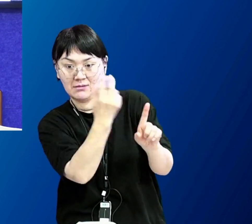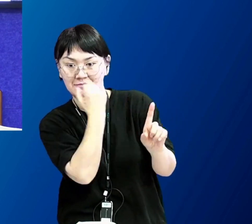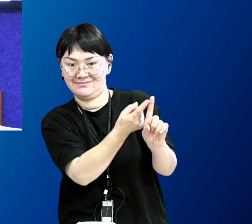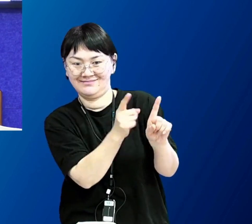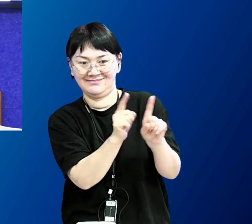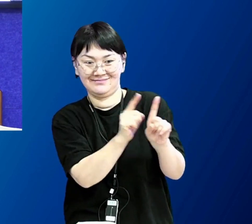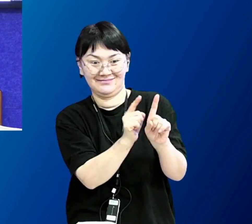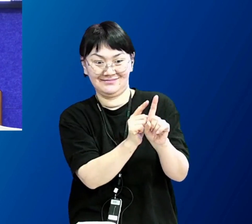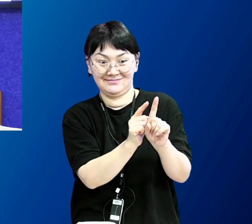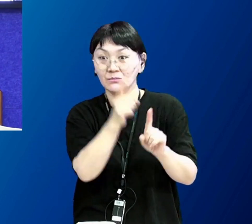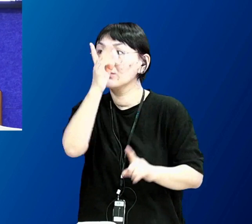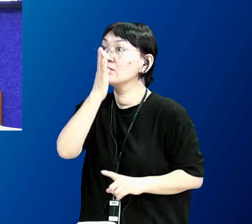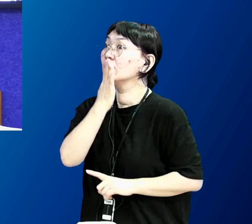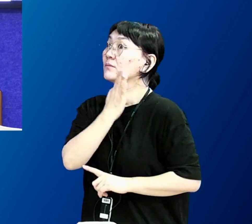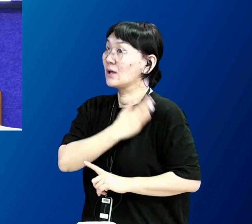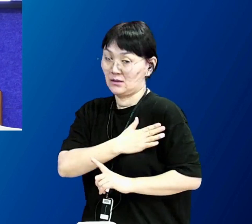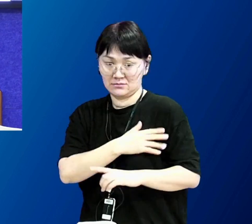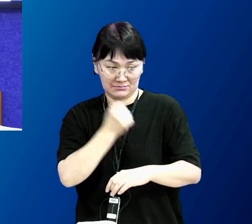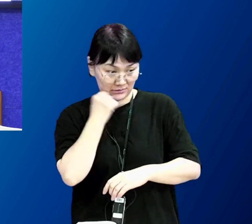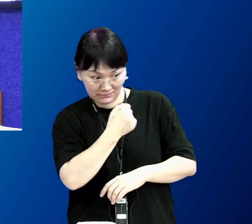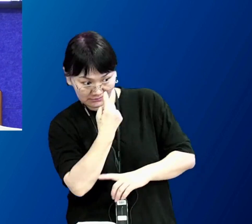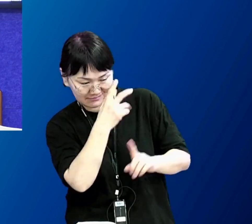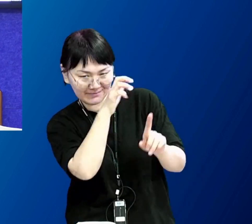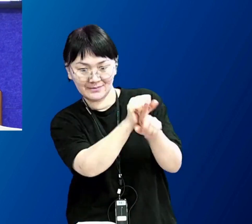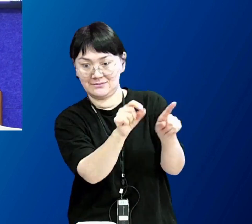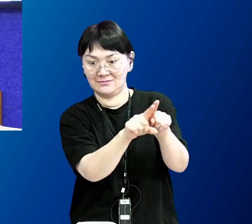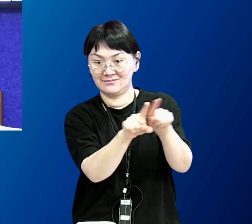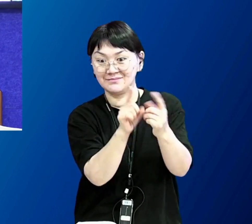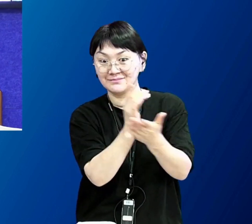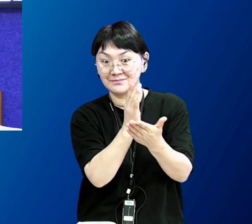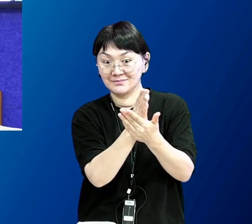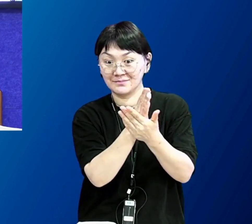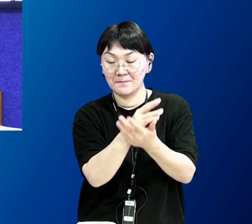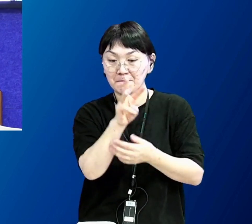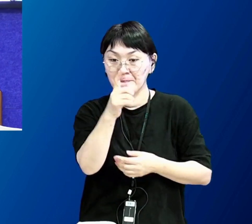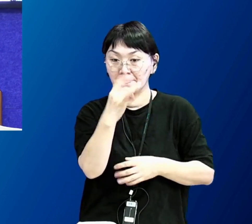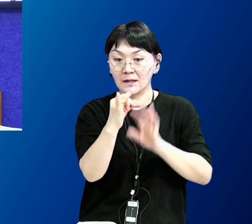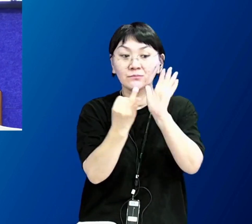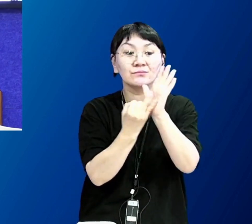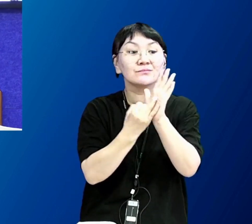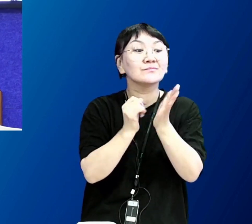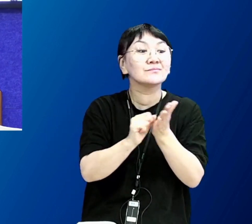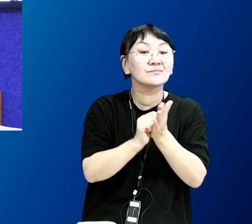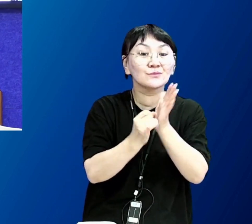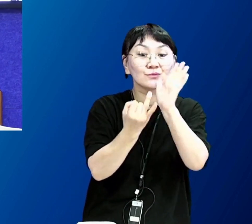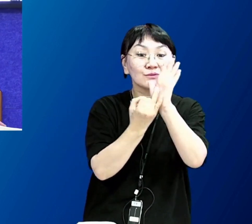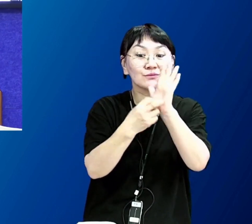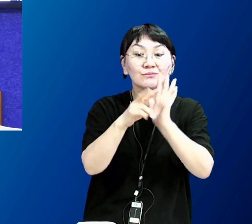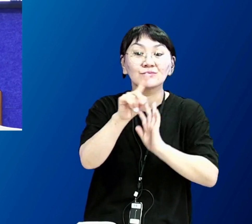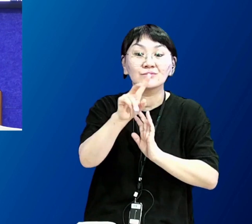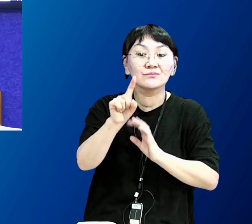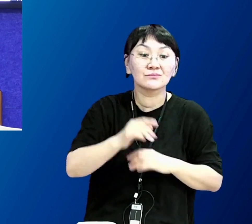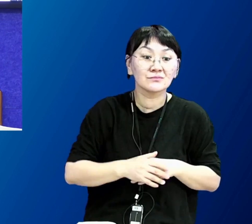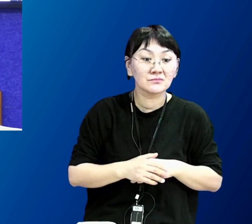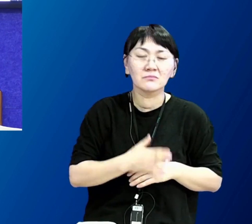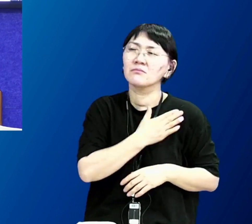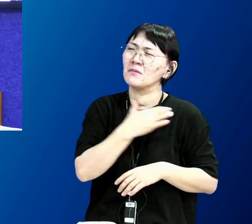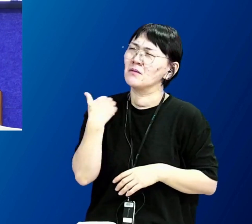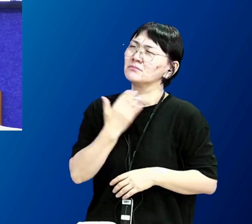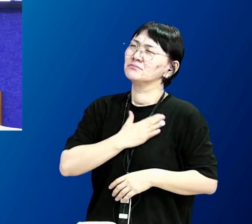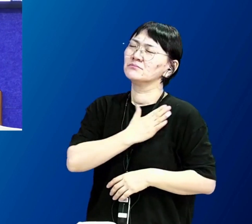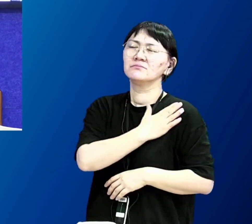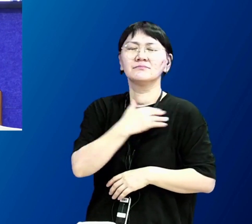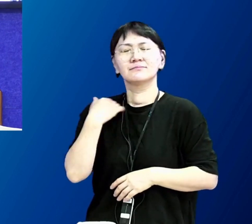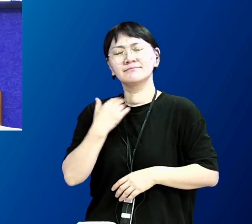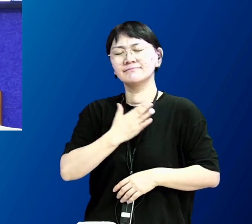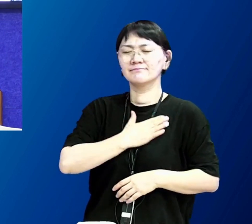Бурхныг хайрладаг нь түүгээр танигдсан. Тиймээс Матай номын 7-р бүлэг дээр Иесус хэлсэн мэс 7:21 дээр намайг эзэм нь